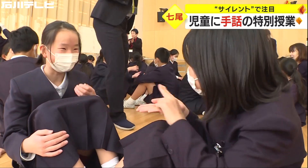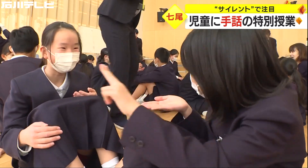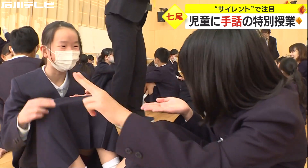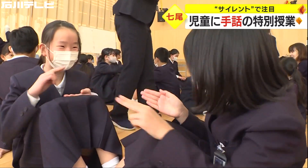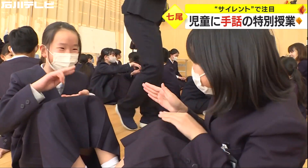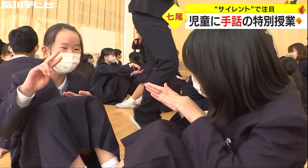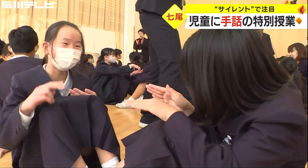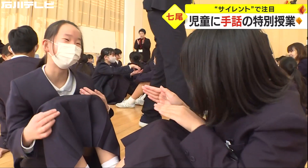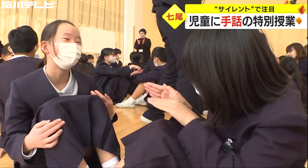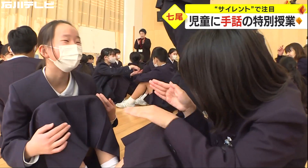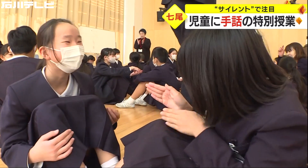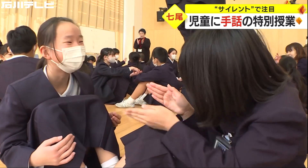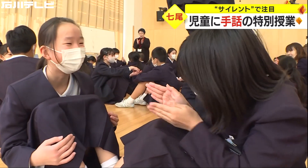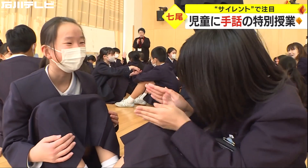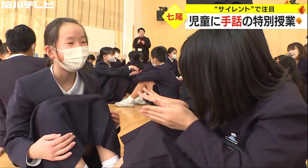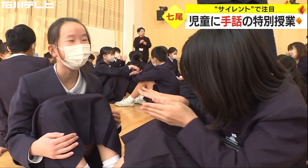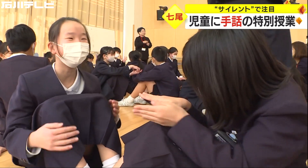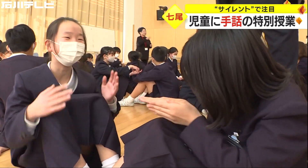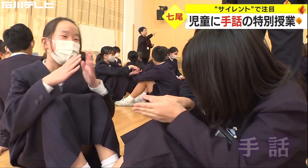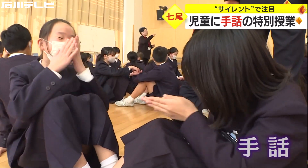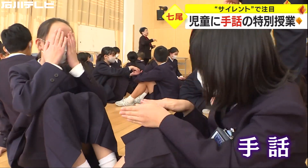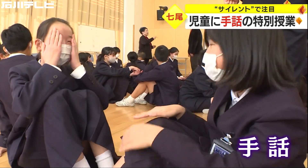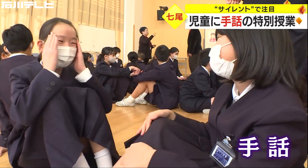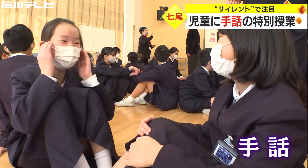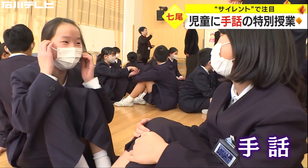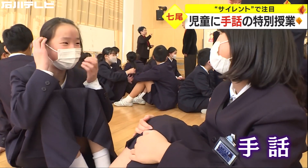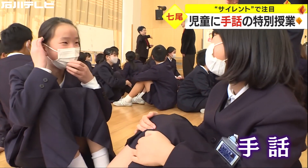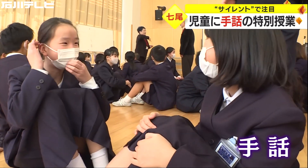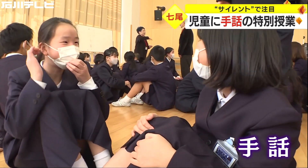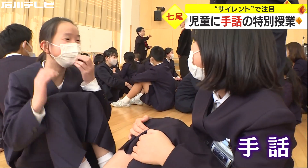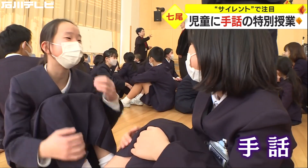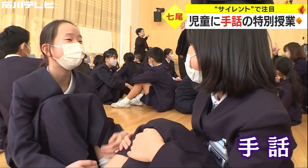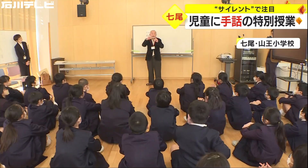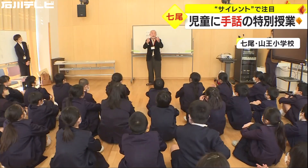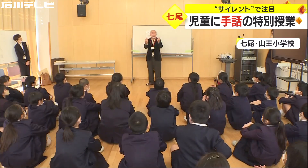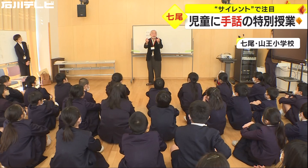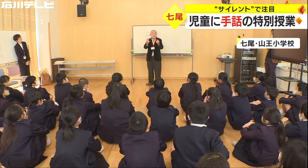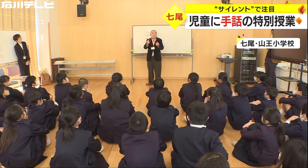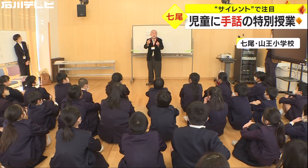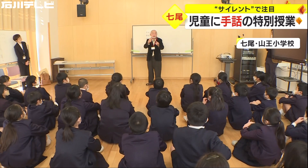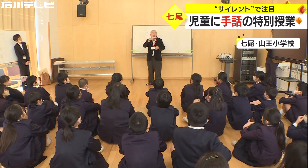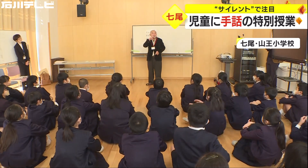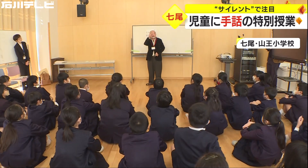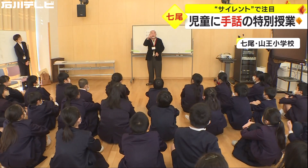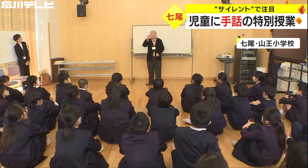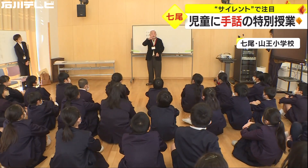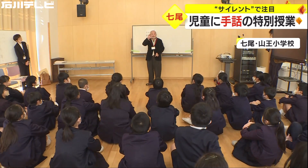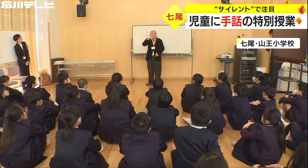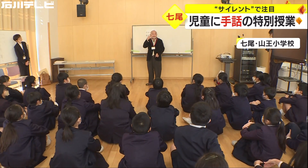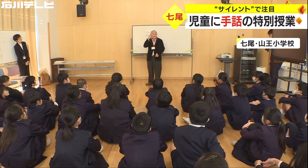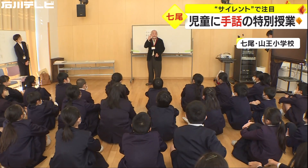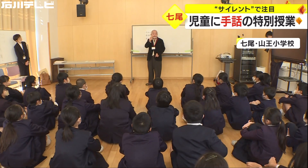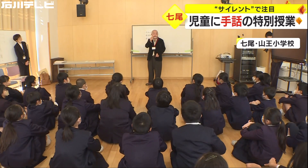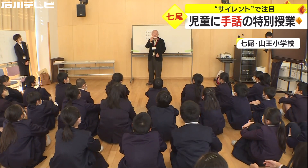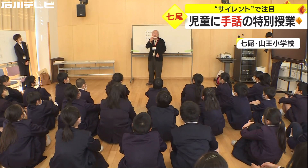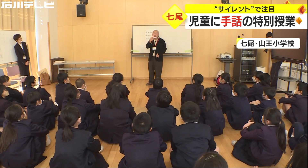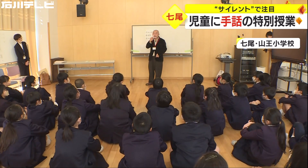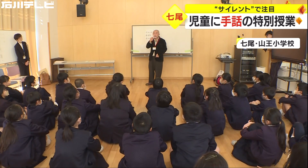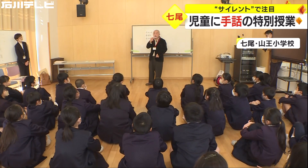児童がコミュニケーションに用いているのは手話です。この特別授業は七尾市が聴覚障